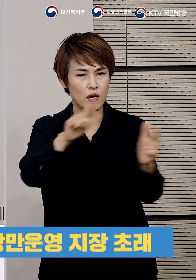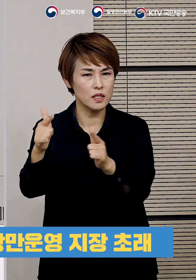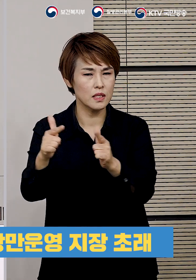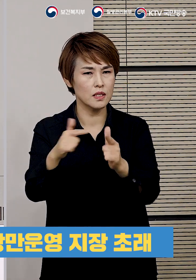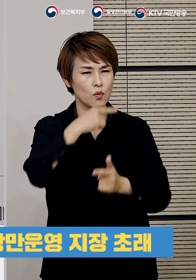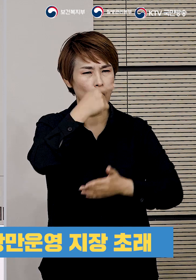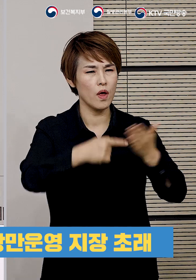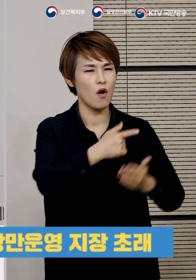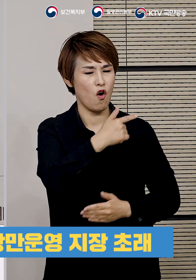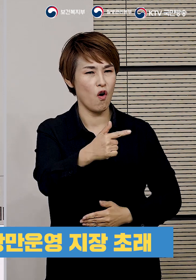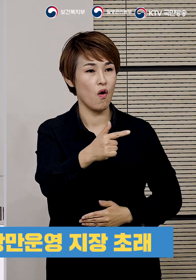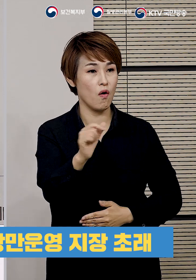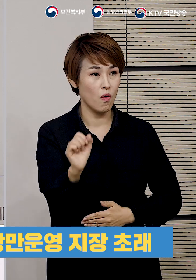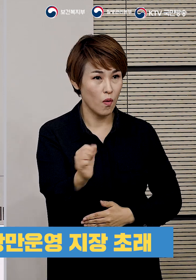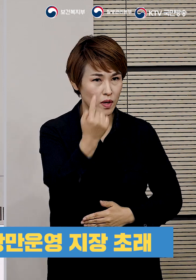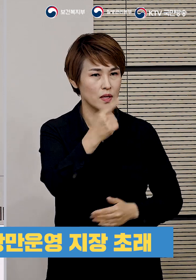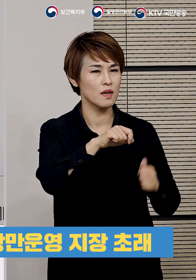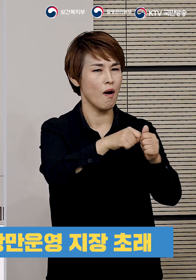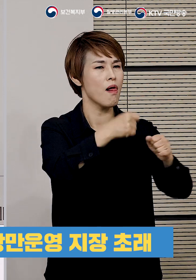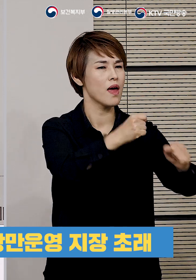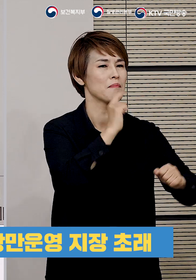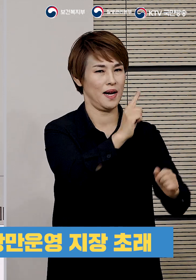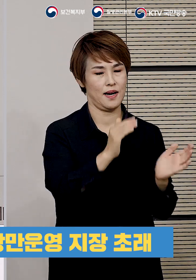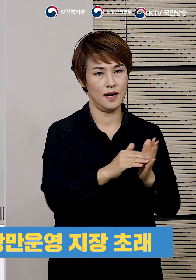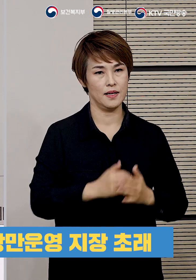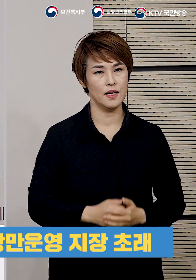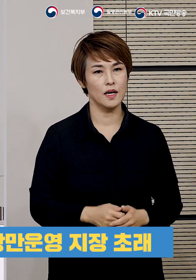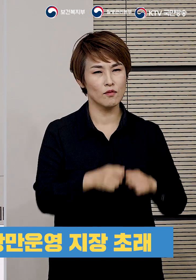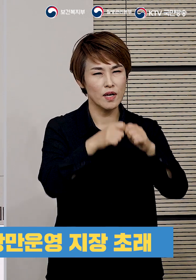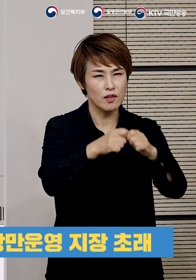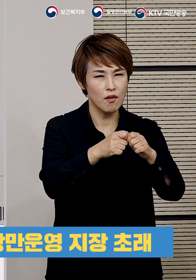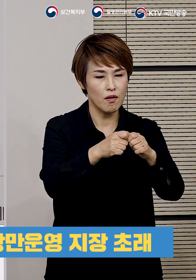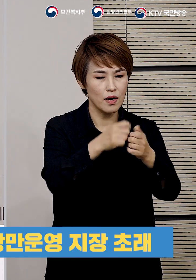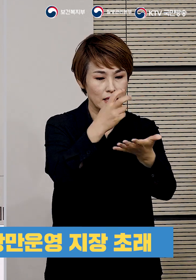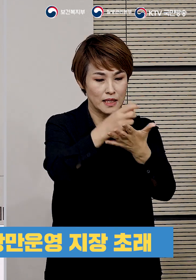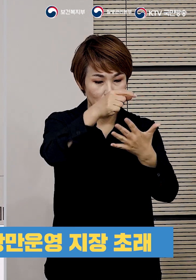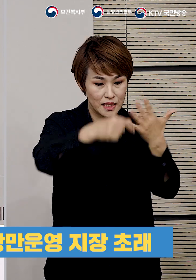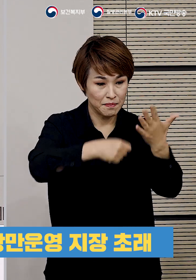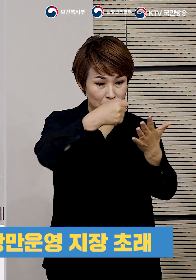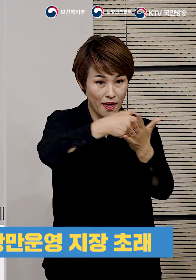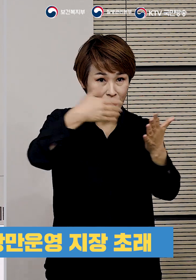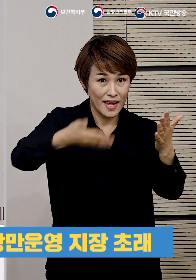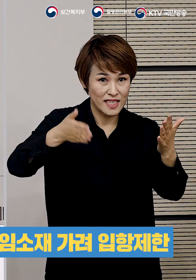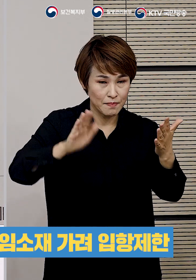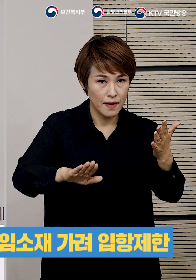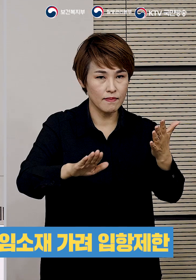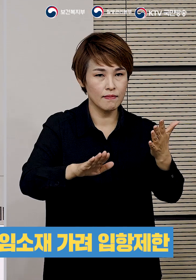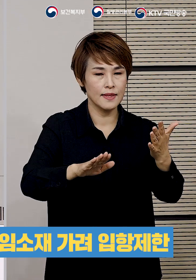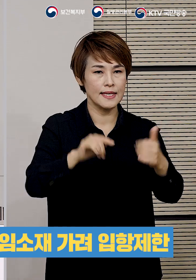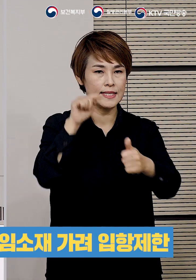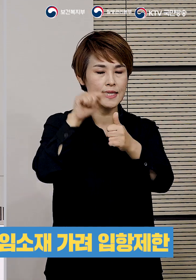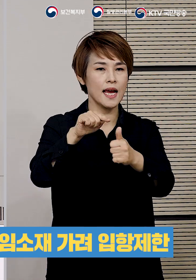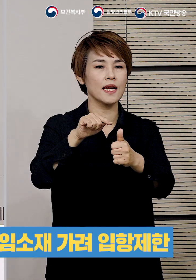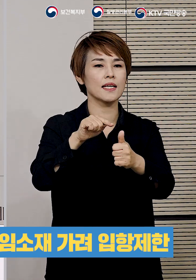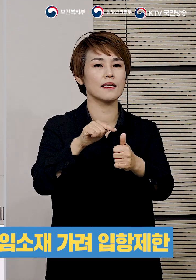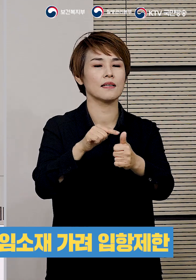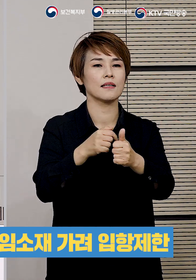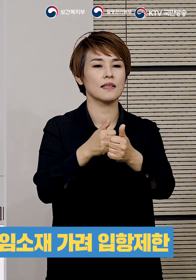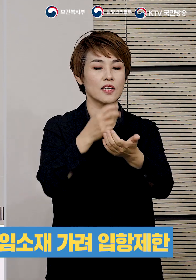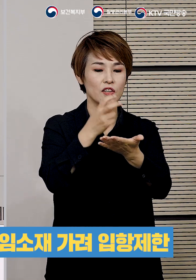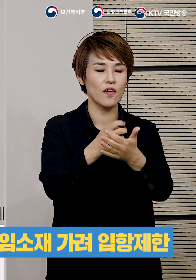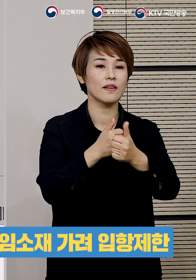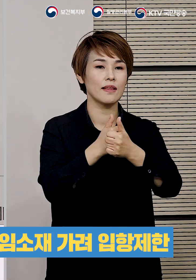때문에 확대해서 이제 시행을 한다는 예정이고요. 일단 구체적인 지침이 제정 이전이라도 시행령에